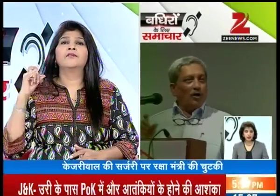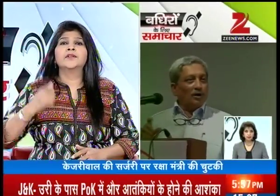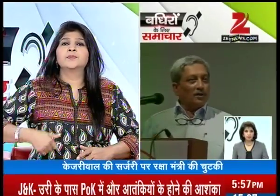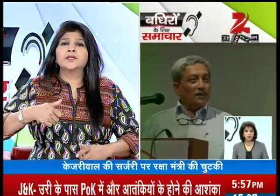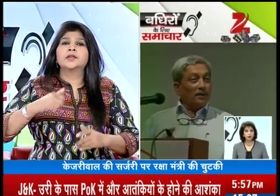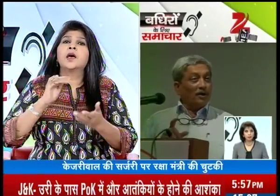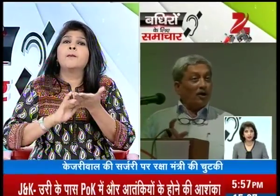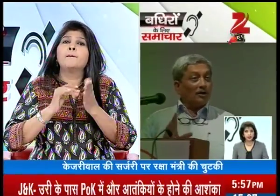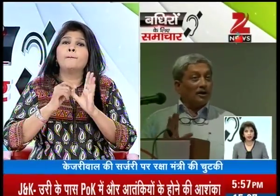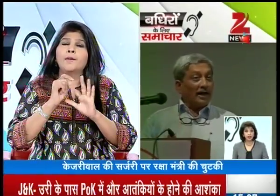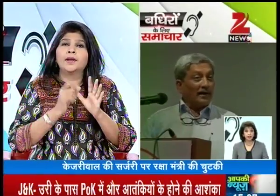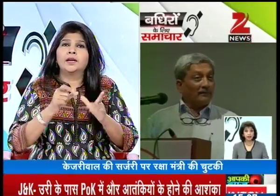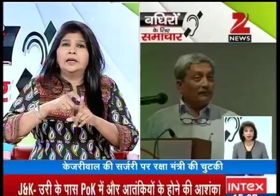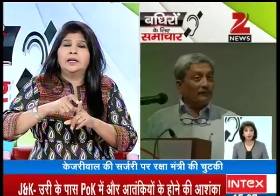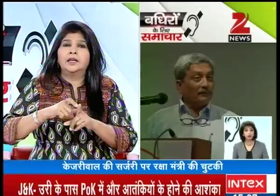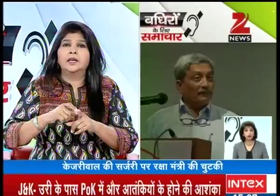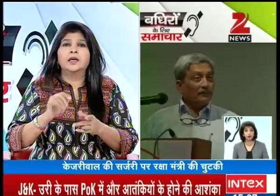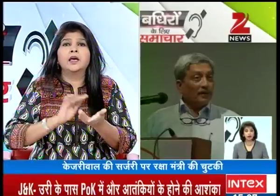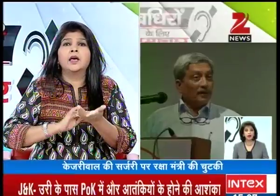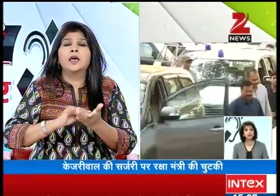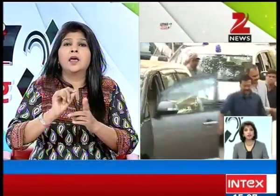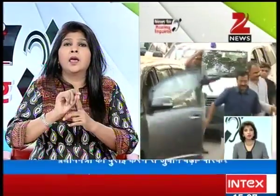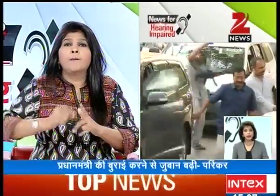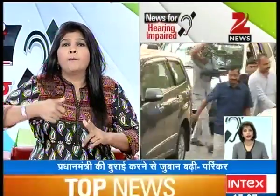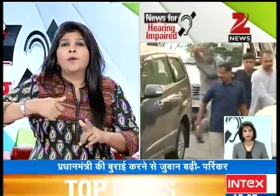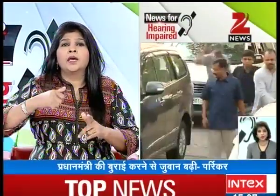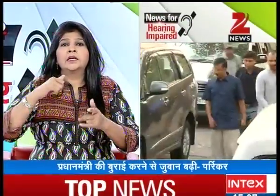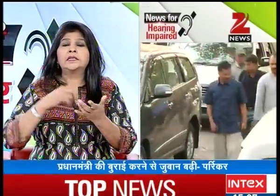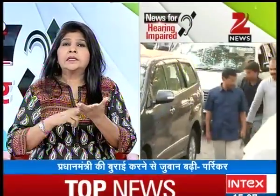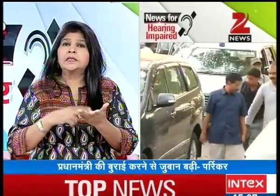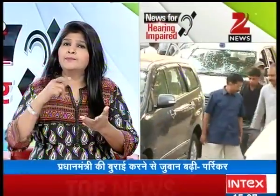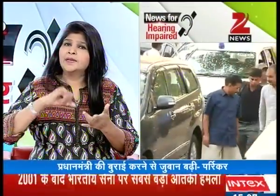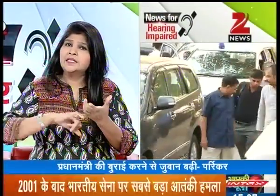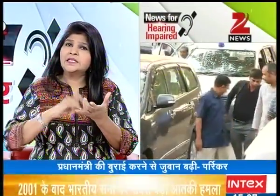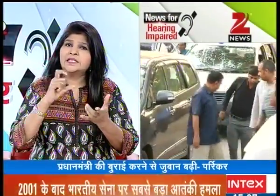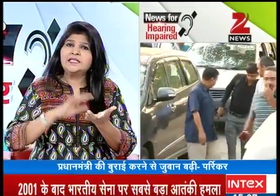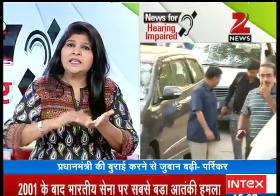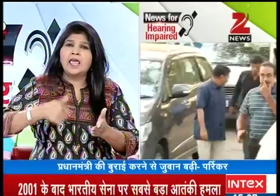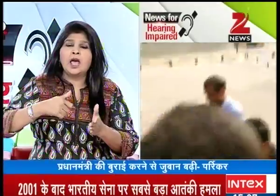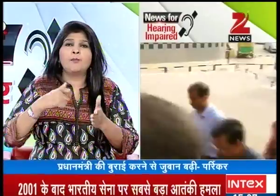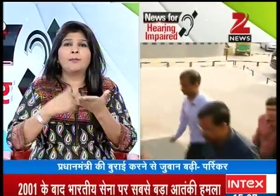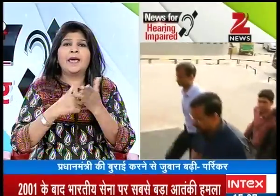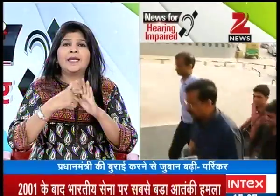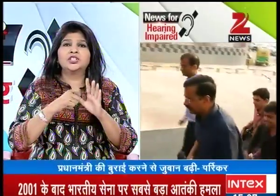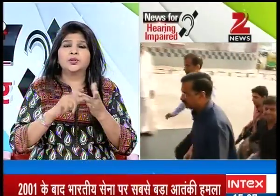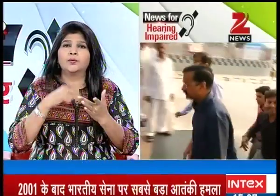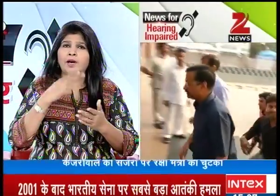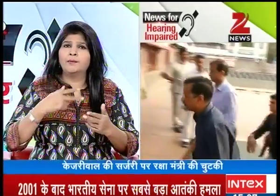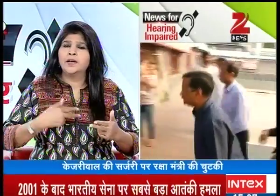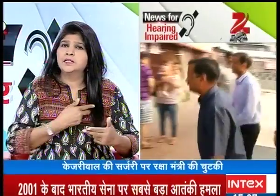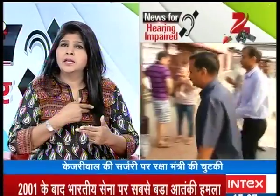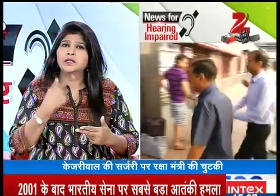रक्षा मंत्री मनोहर पर्रिकर ने दिल्ली के मुख्यमंत्री अरविंद केजरीवाल की सर्जरी पर चुटकी ली है। गोवा में